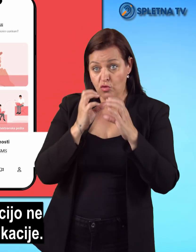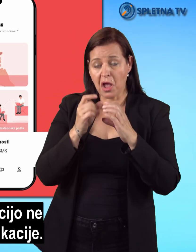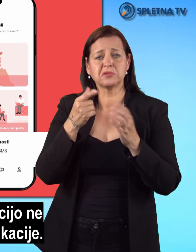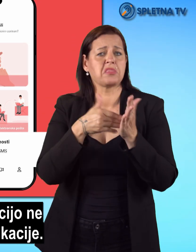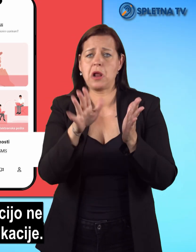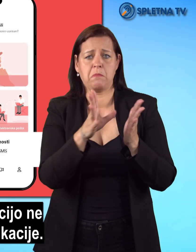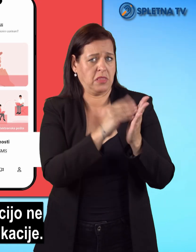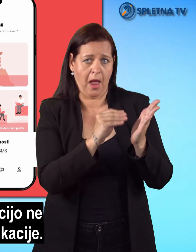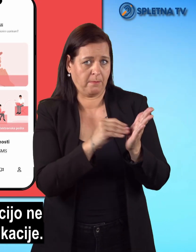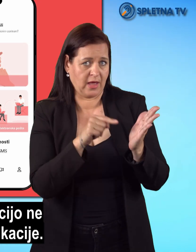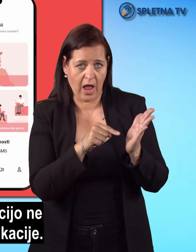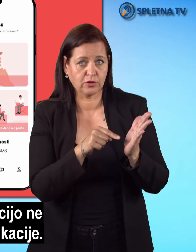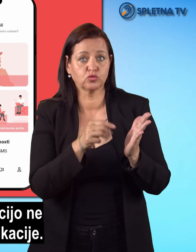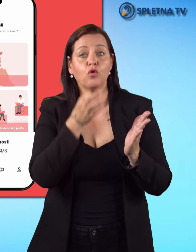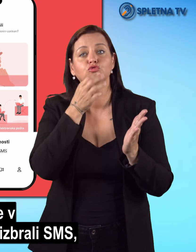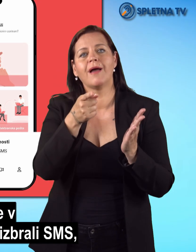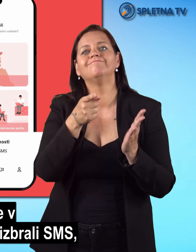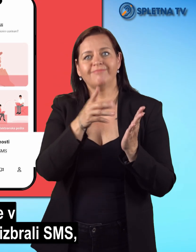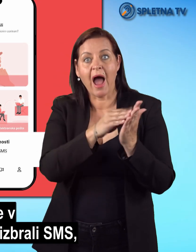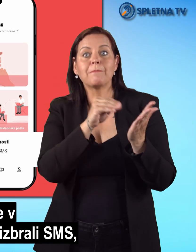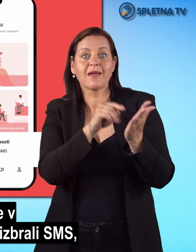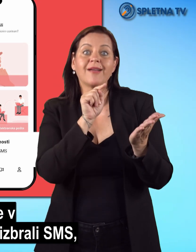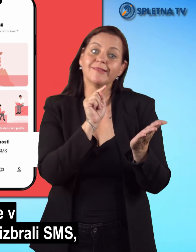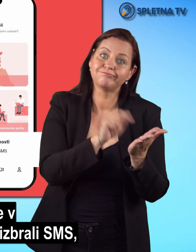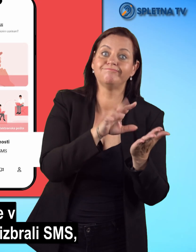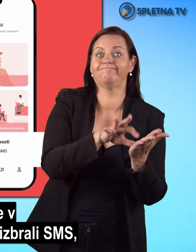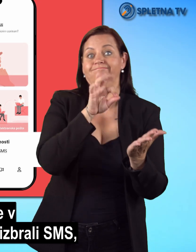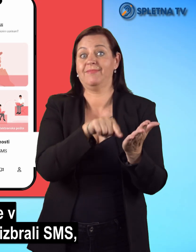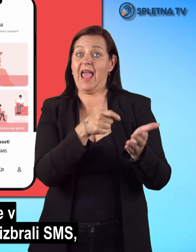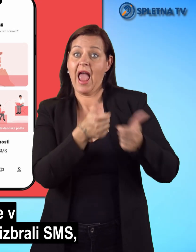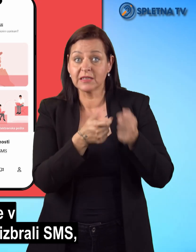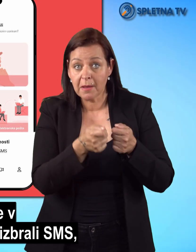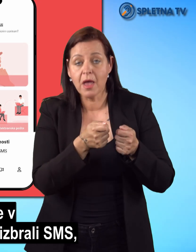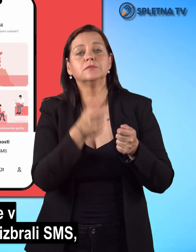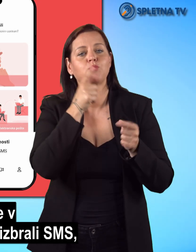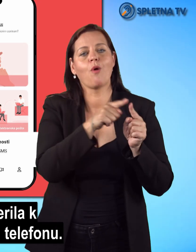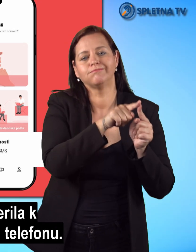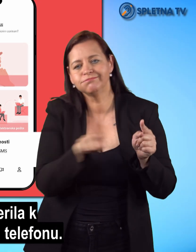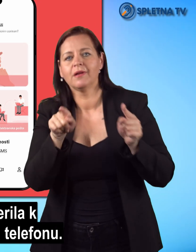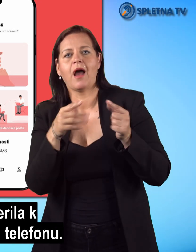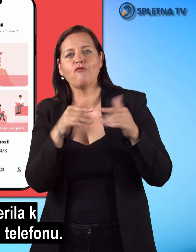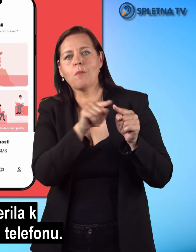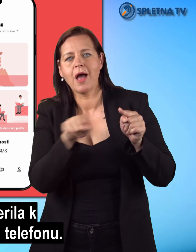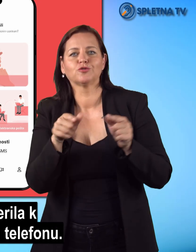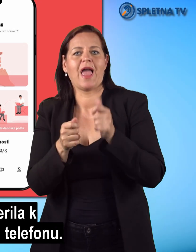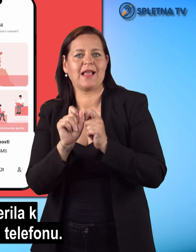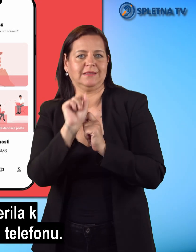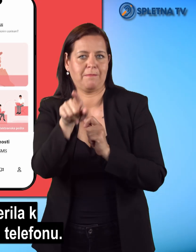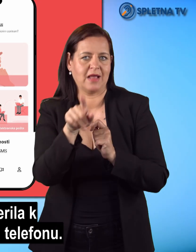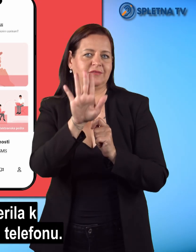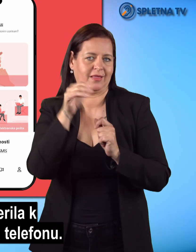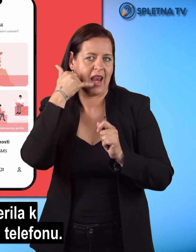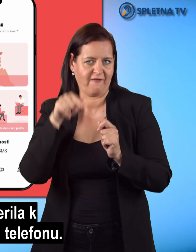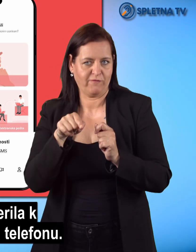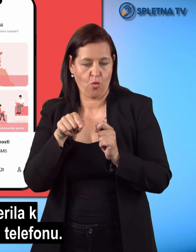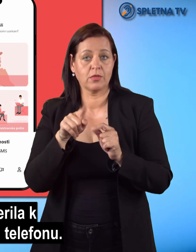ne potrebujete aplikacije. Če pa boste v aplikaciji kljub temu izbrali SMS, vas bo ta usmerila k